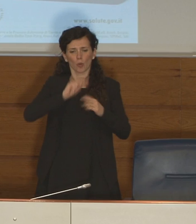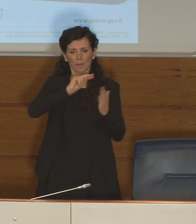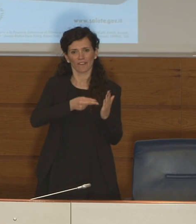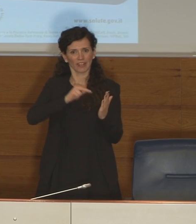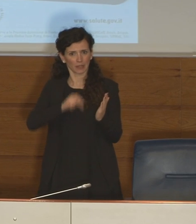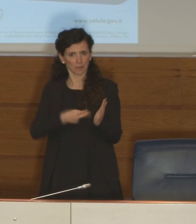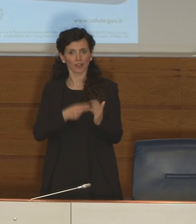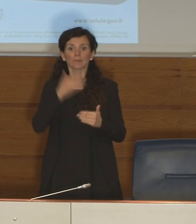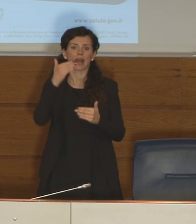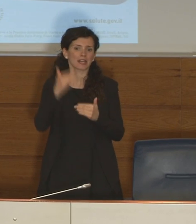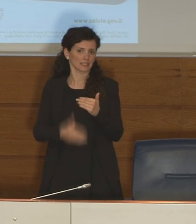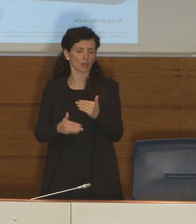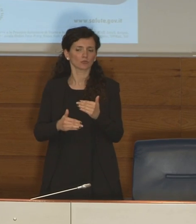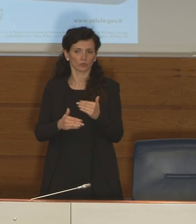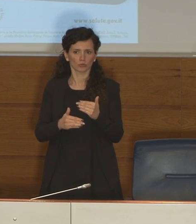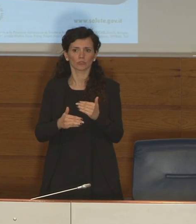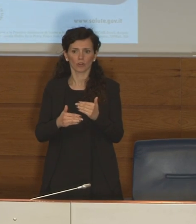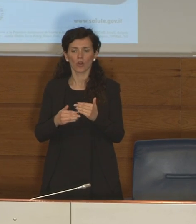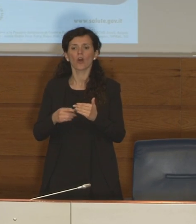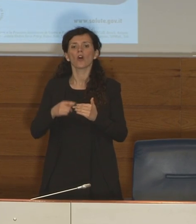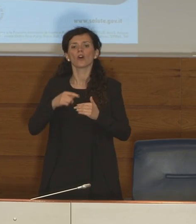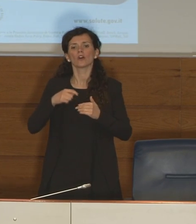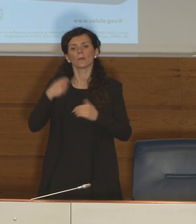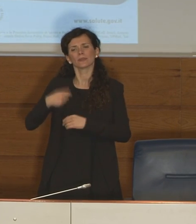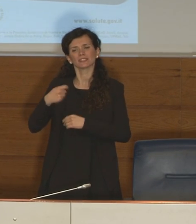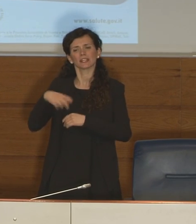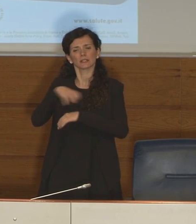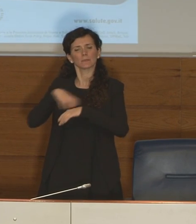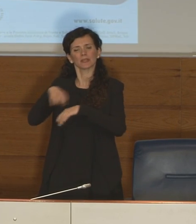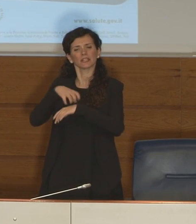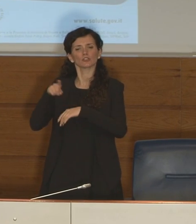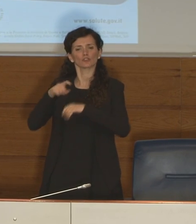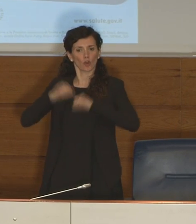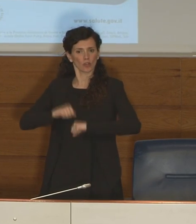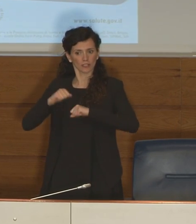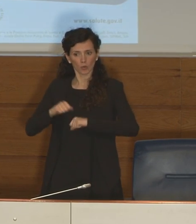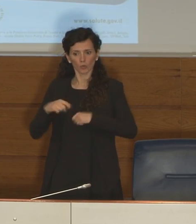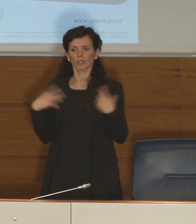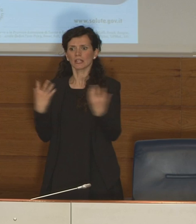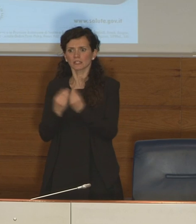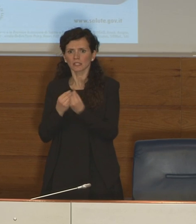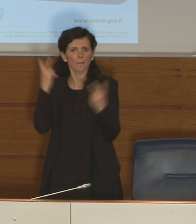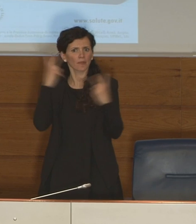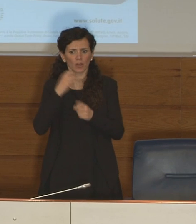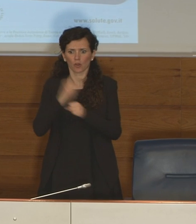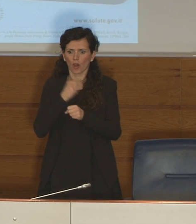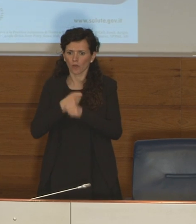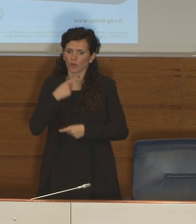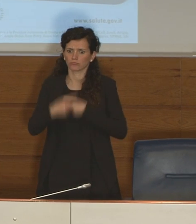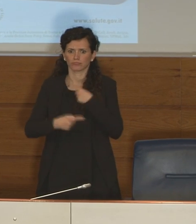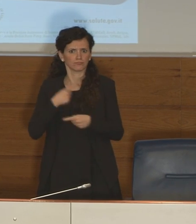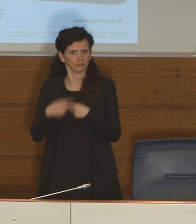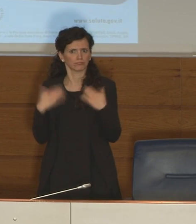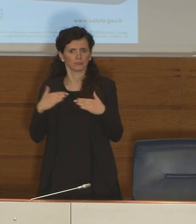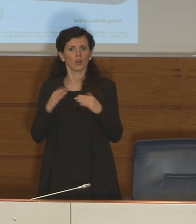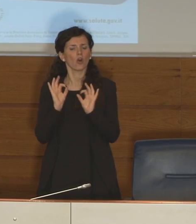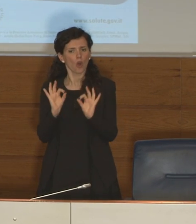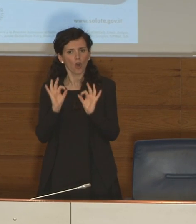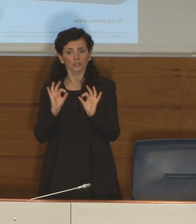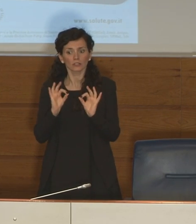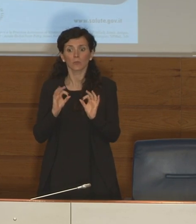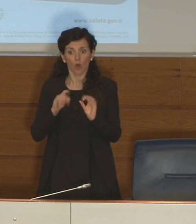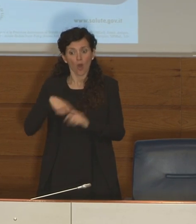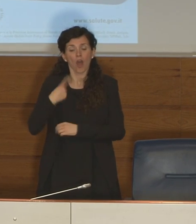ministro della salute dei presidenti di regione interessati si è fatto un grande lavoro si sta ancora lavorando da un lato